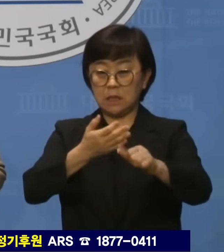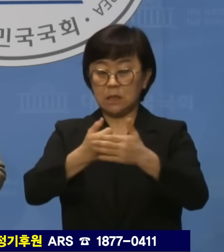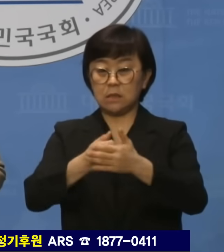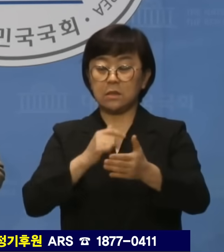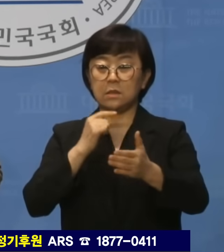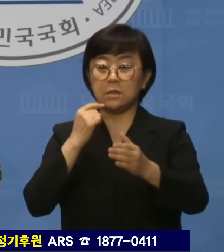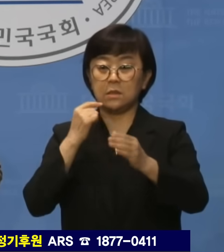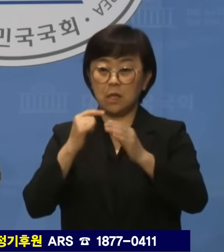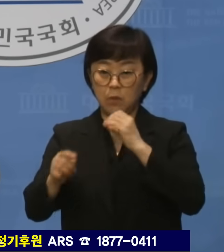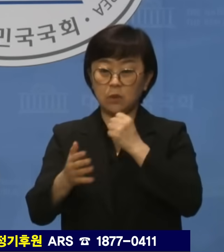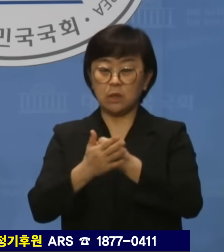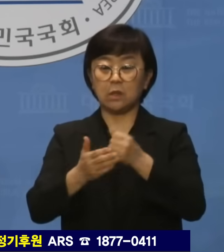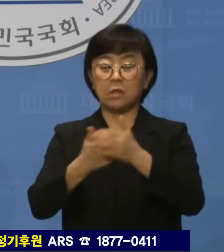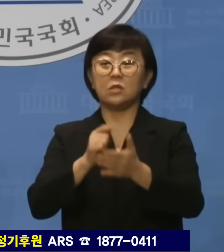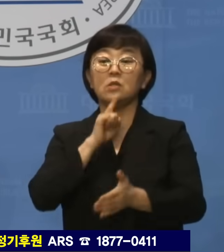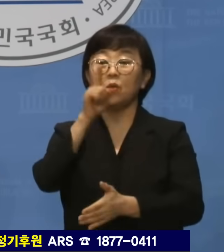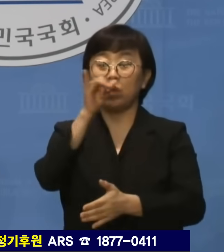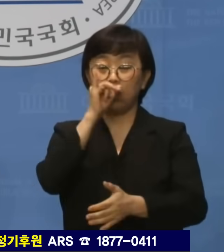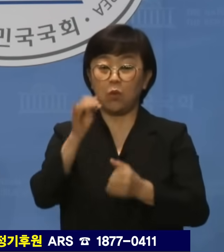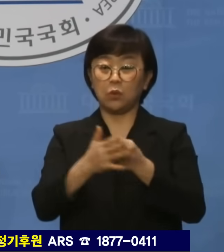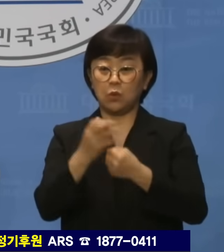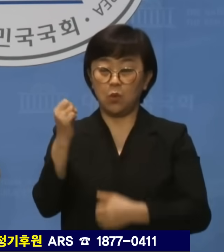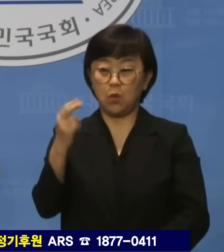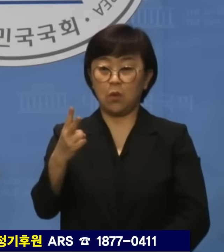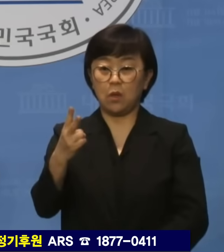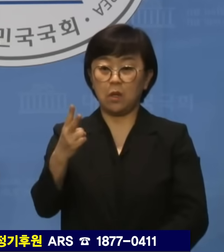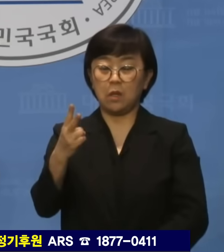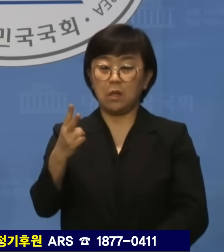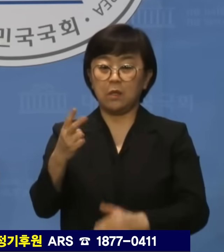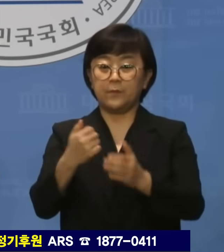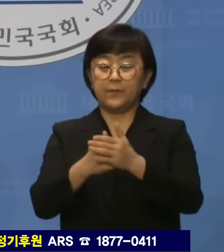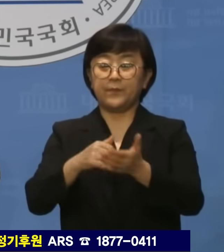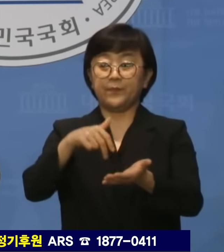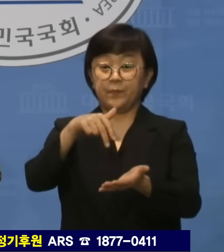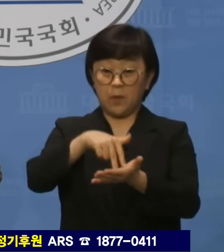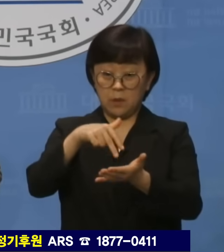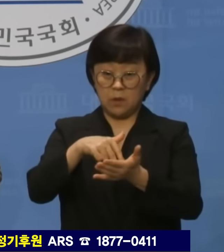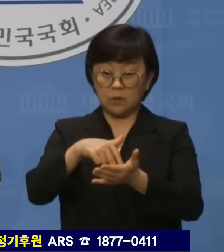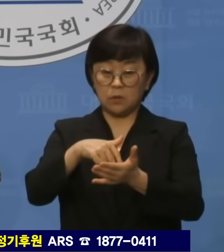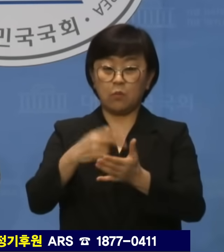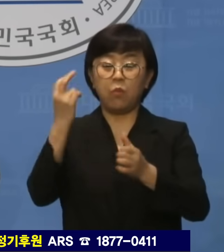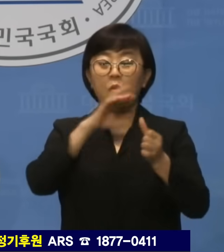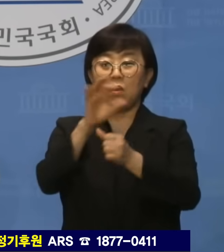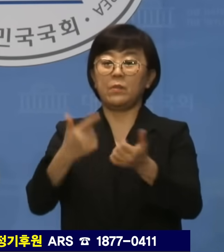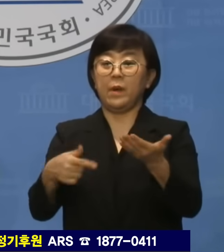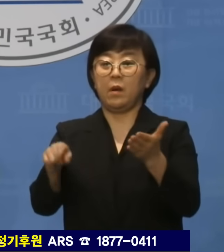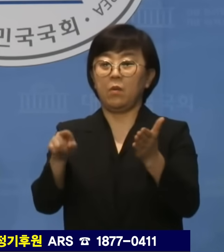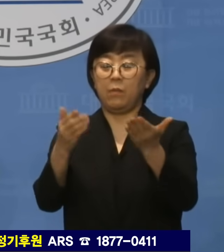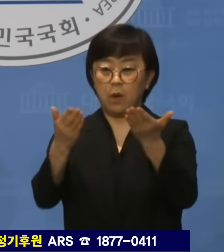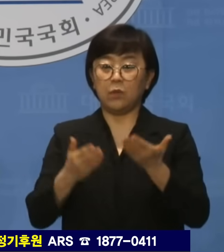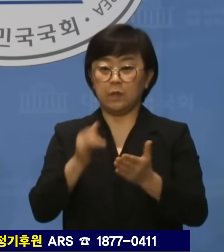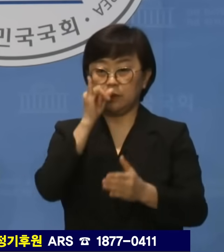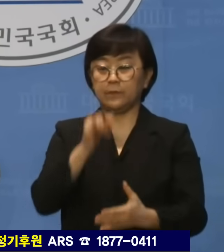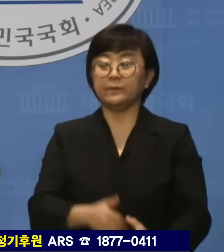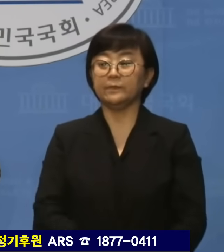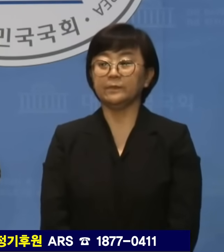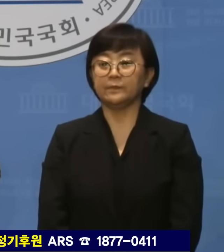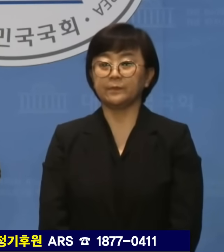권익위에 신고를 했고 그러므로 공익 제보자로서의 그 신분 보호를 받고 있는 상황일